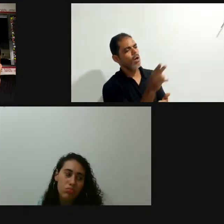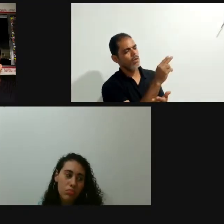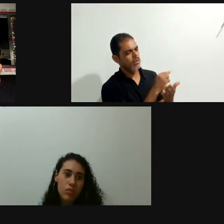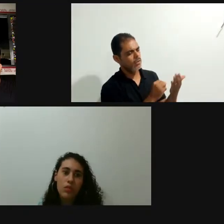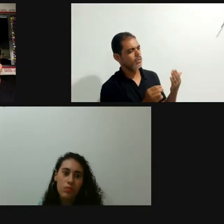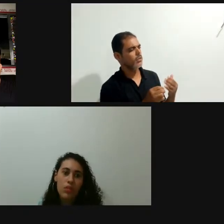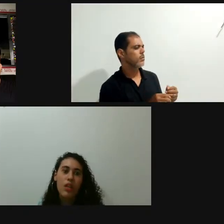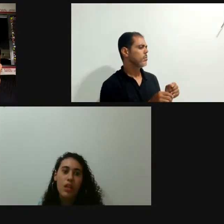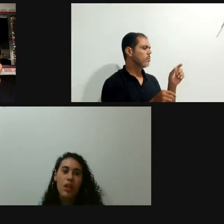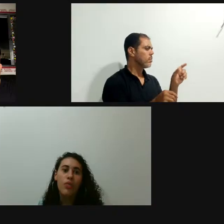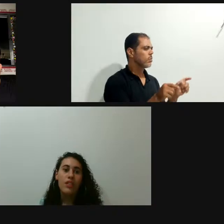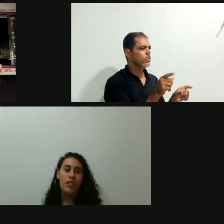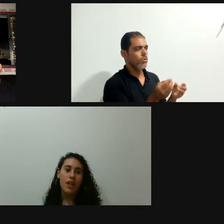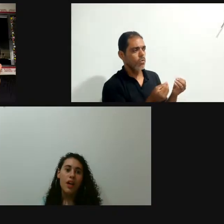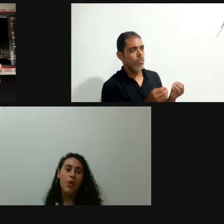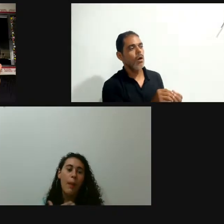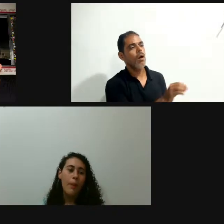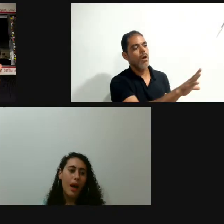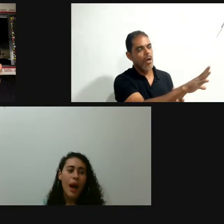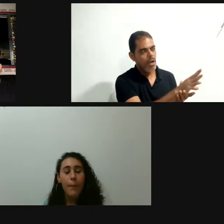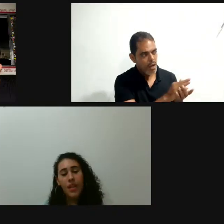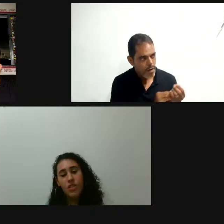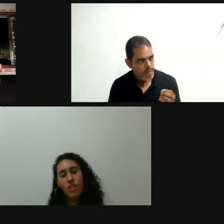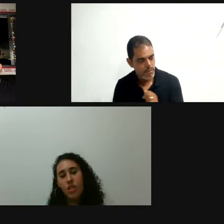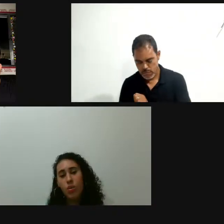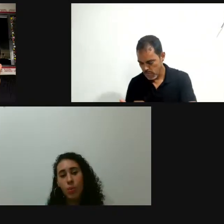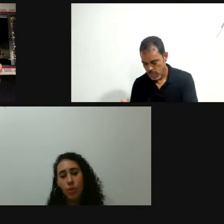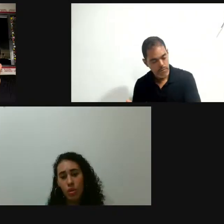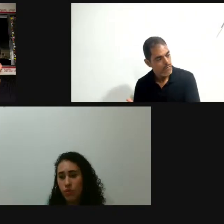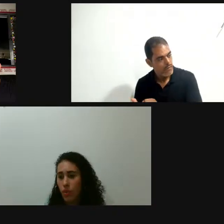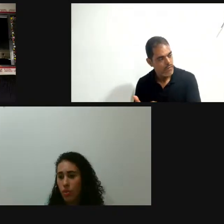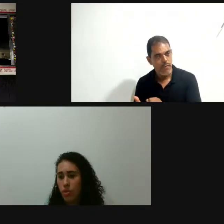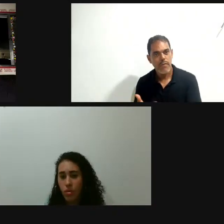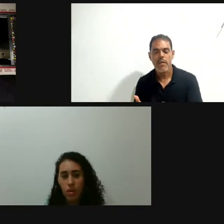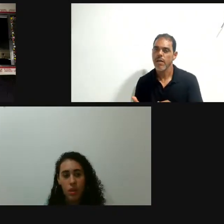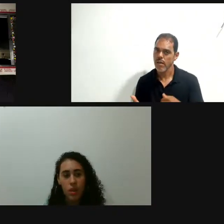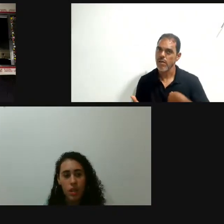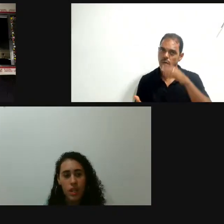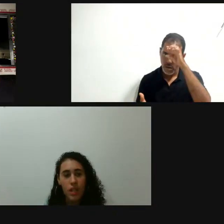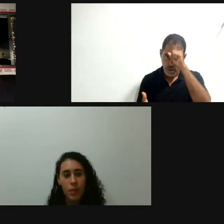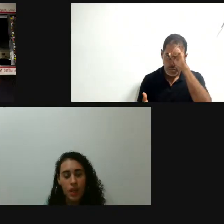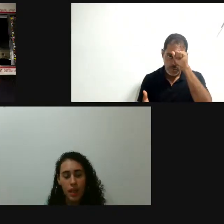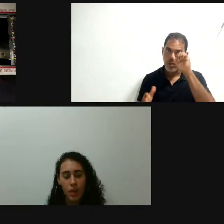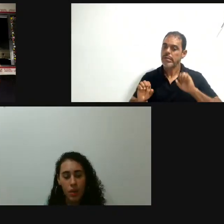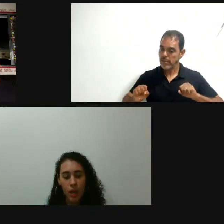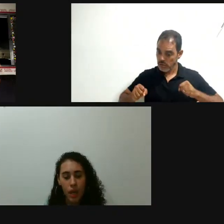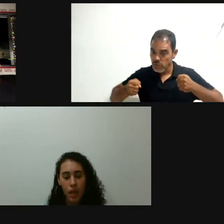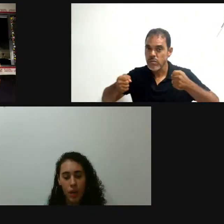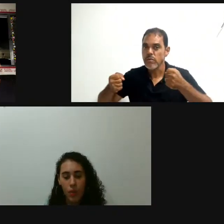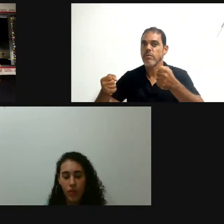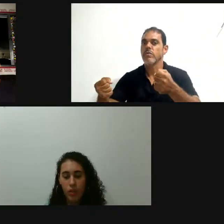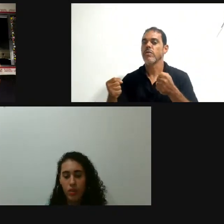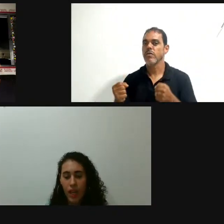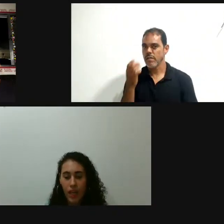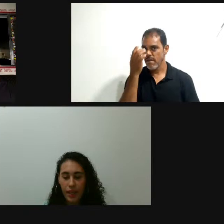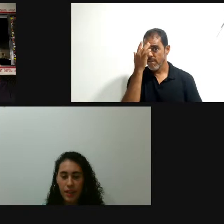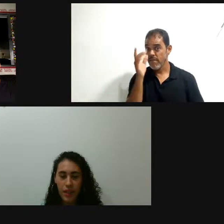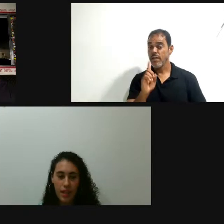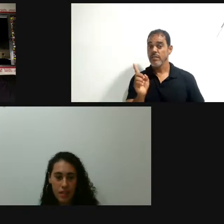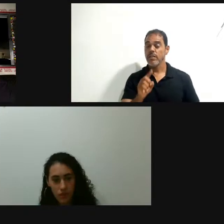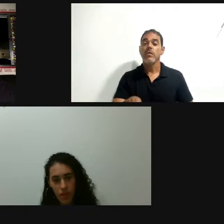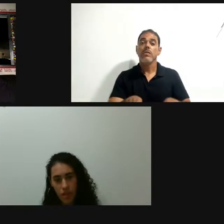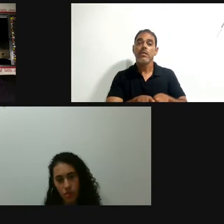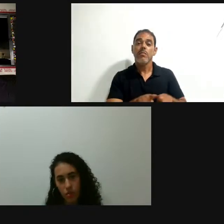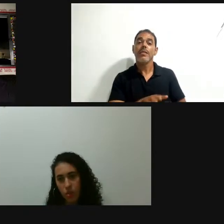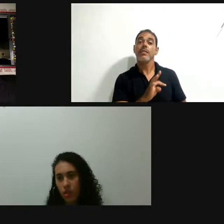copiar. Eu aprendi no esforço. E também vendo